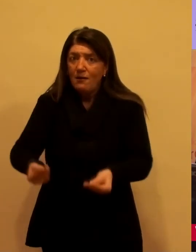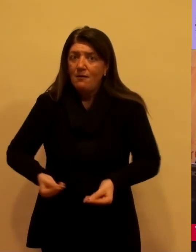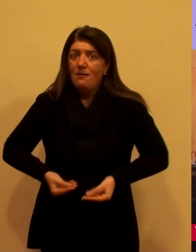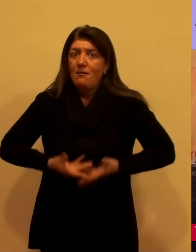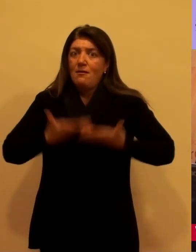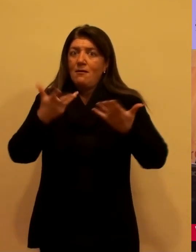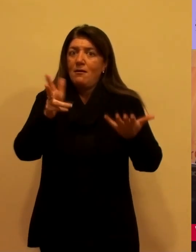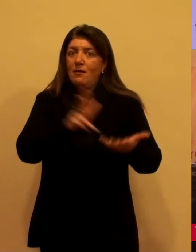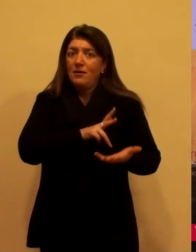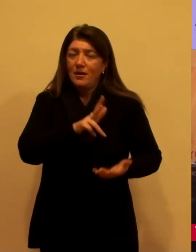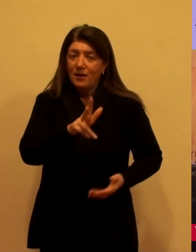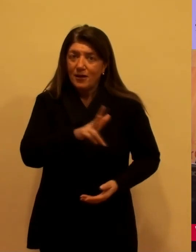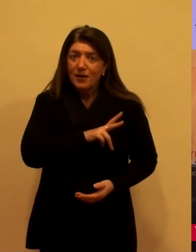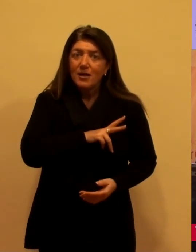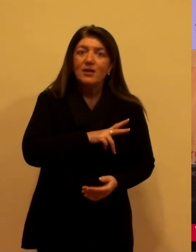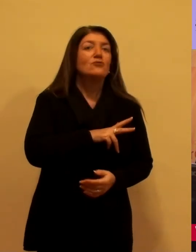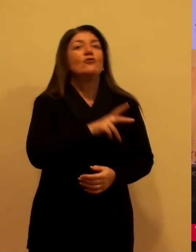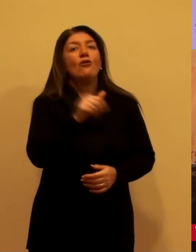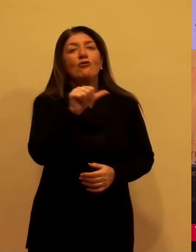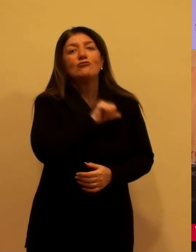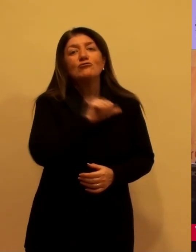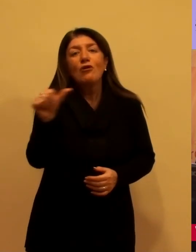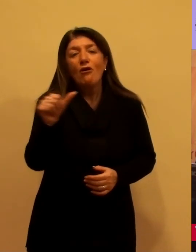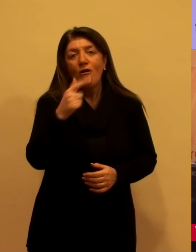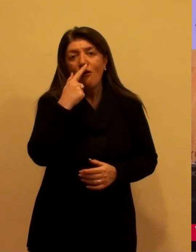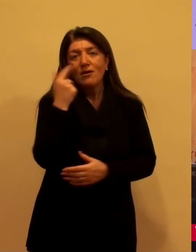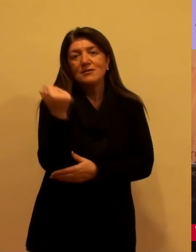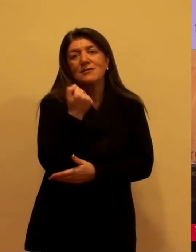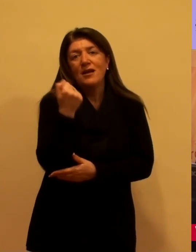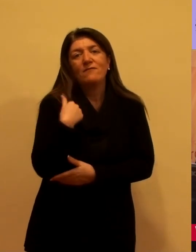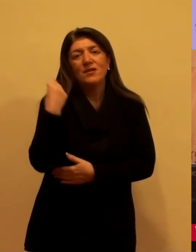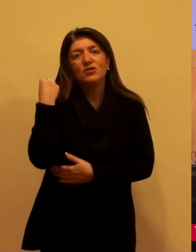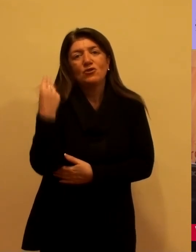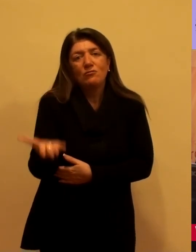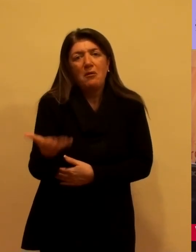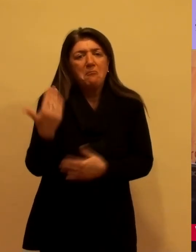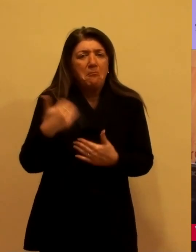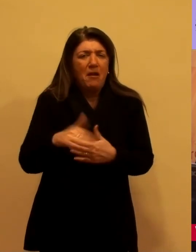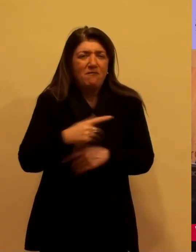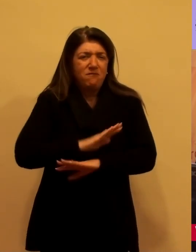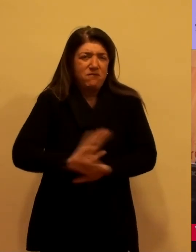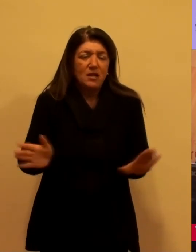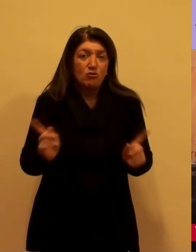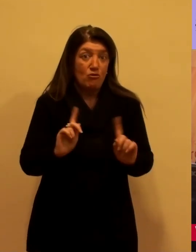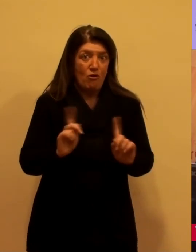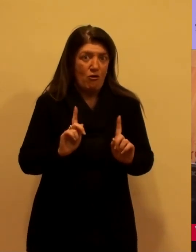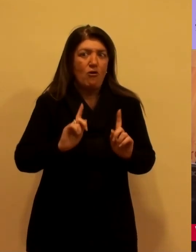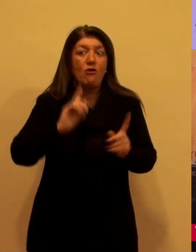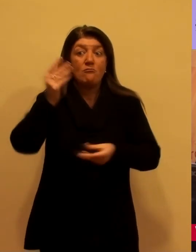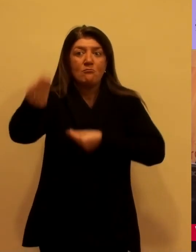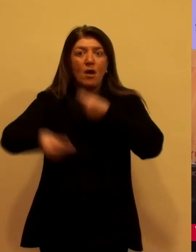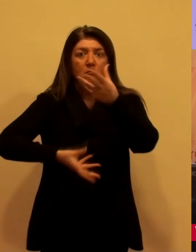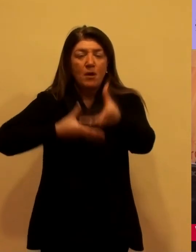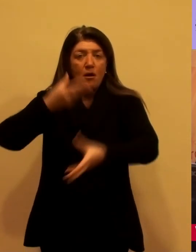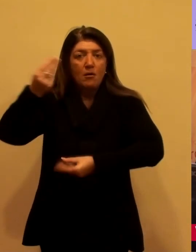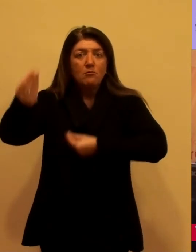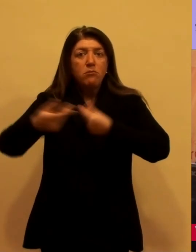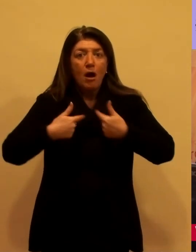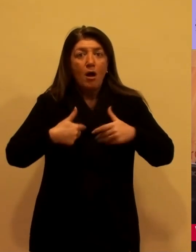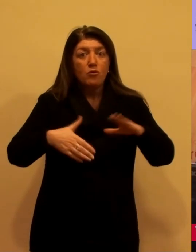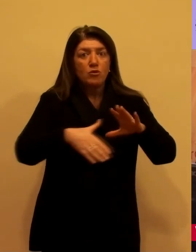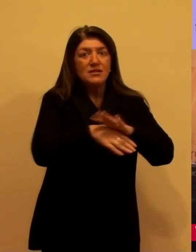anche, cioè non è soltanto un servizio che noi offriamo, ma è un qualcosa che ha arricchito moltissimo noi come staff